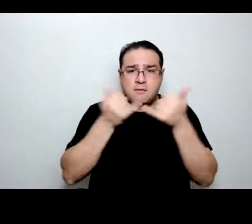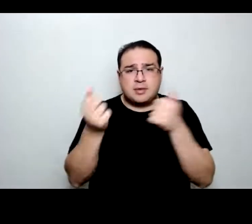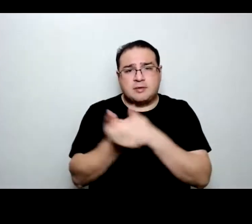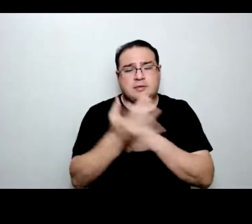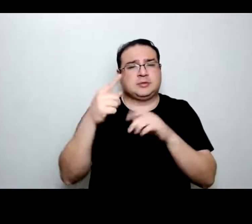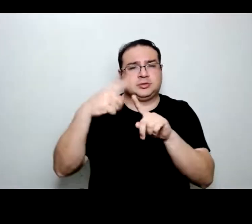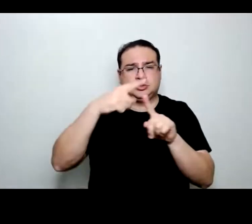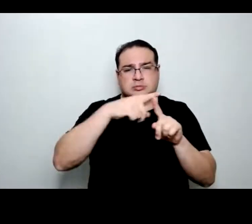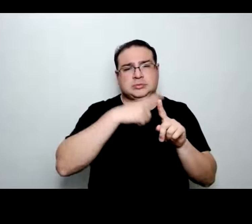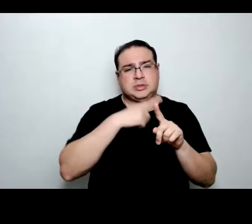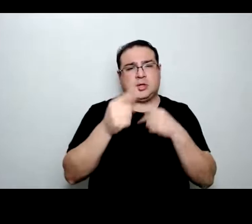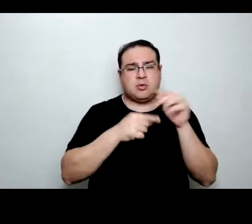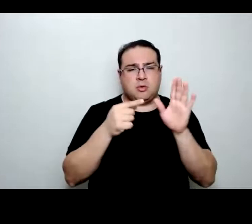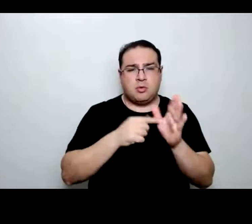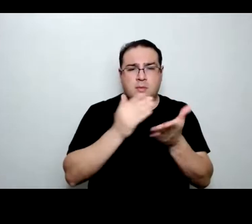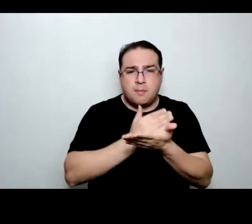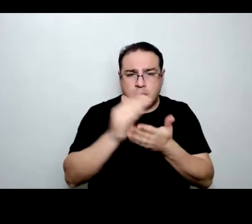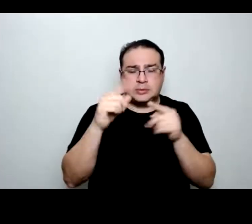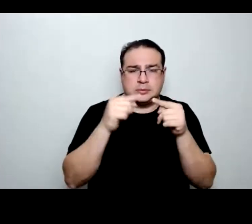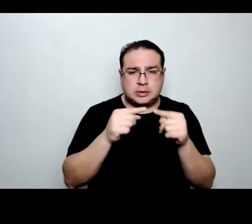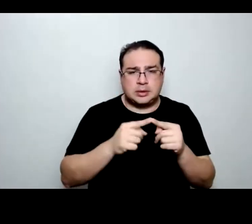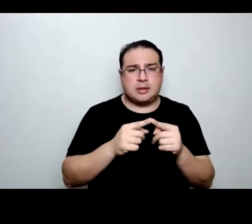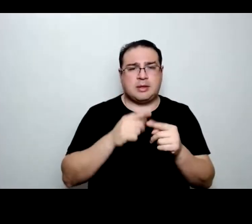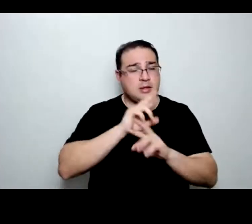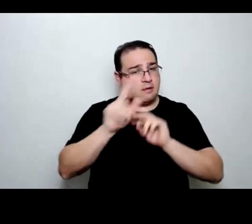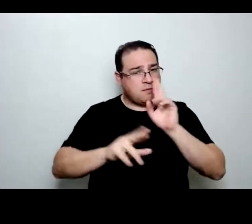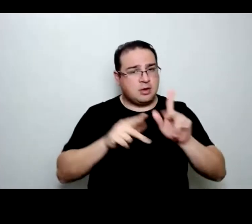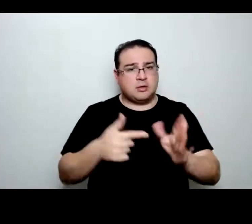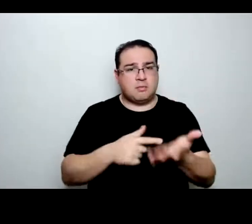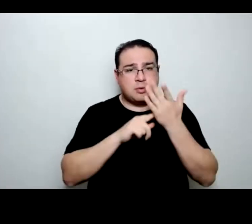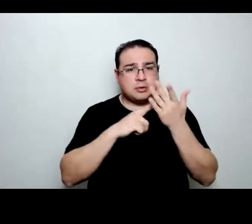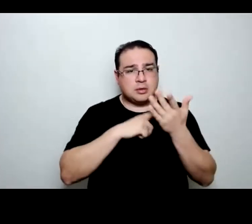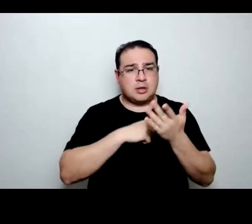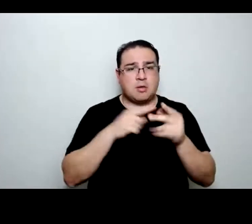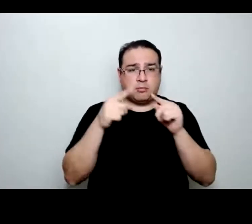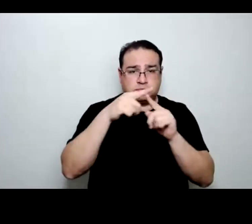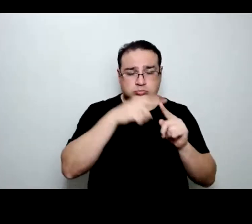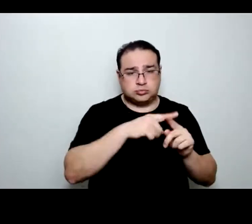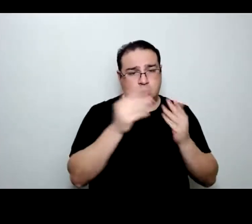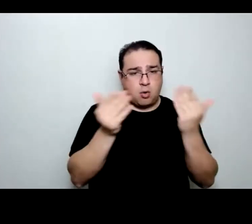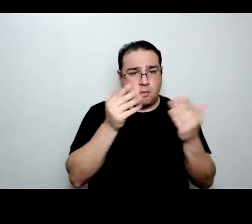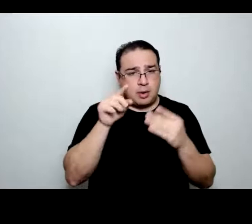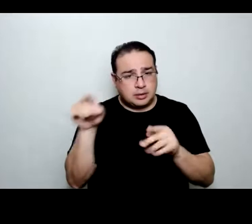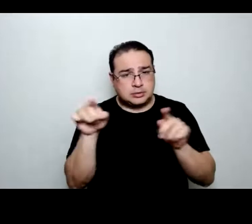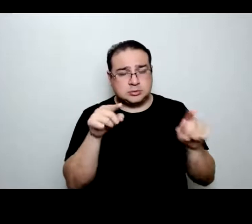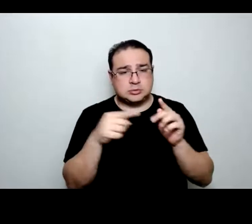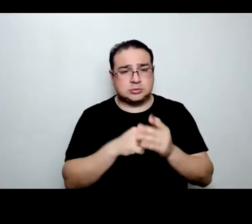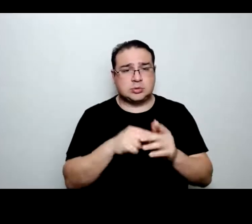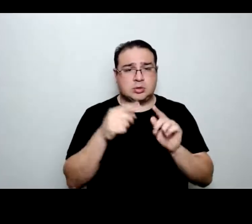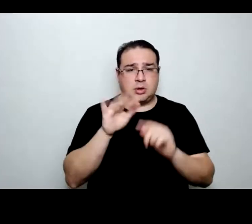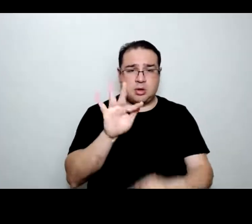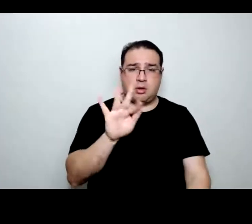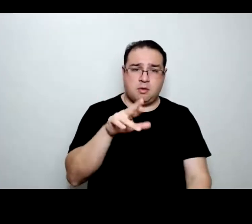muito tipo, de informação bem diferente, assim, de um tipo para o outro, né? Quer dizer, além da